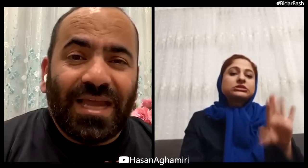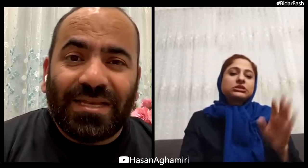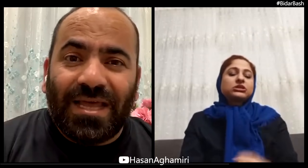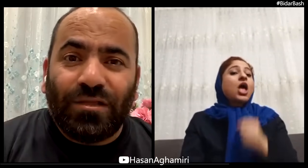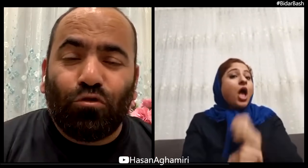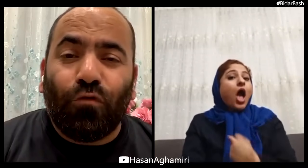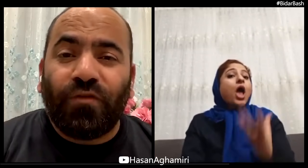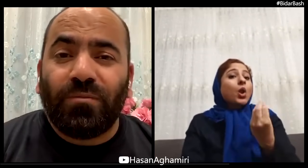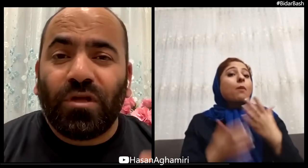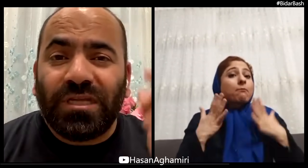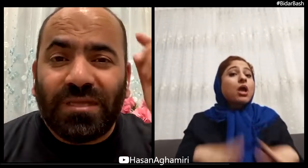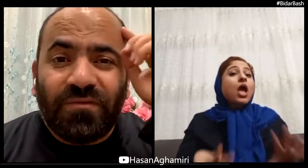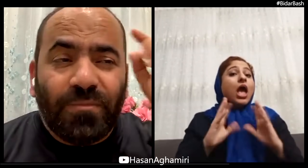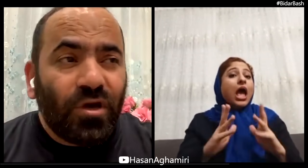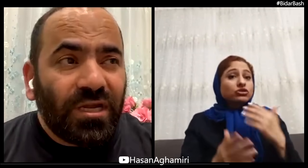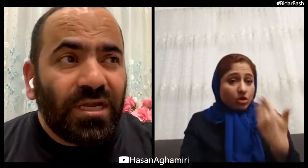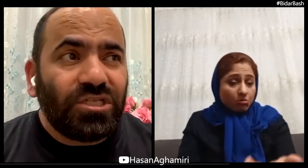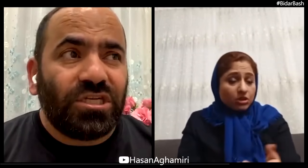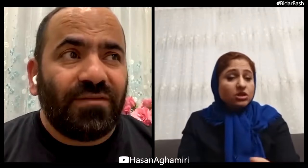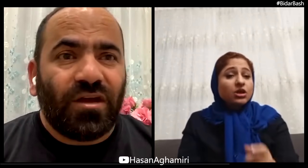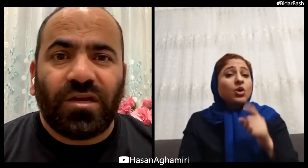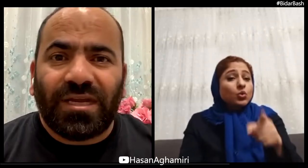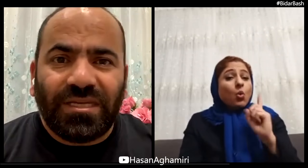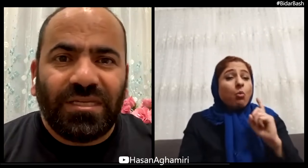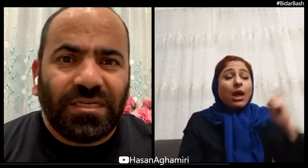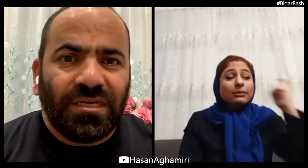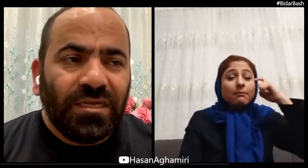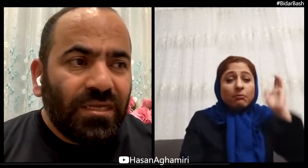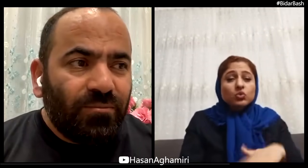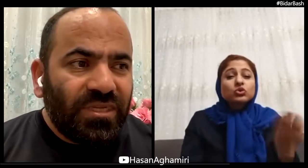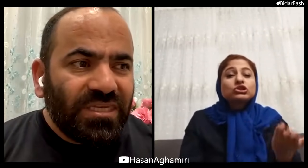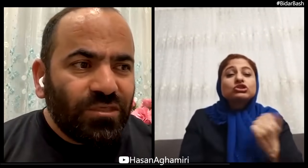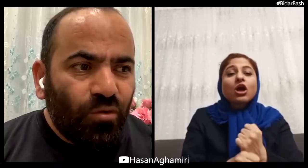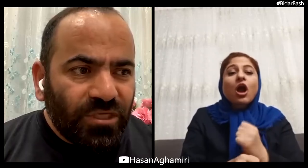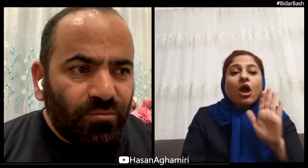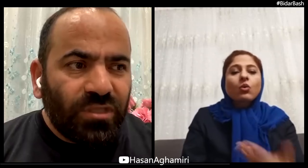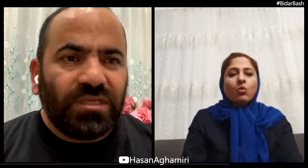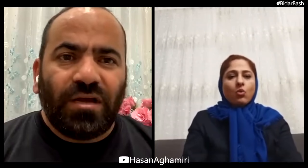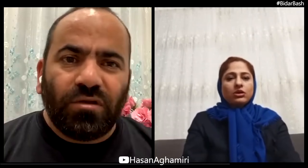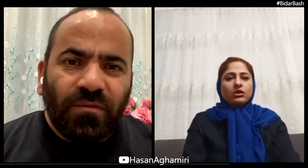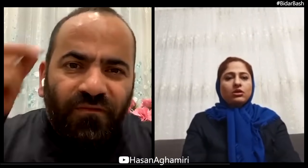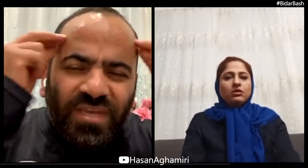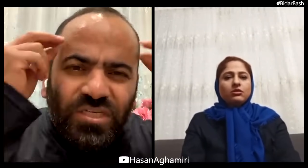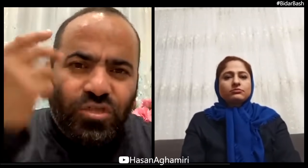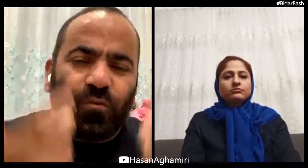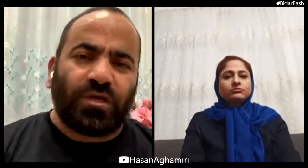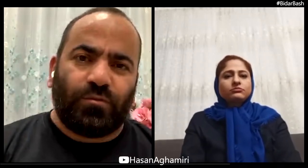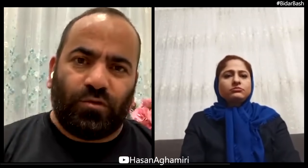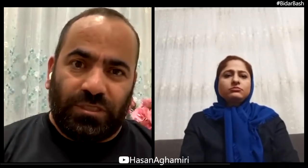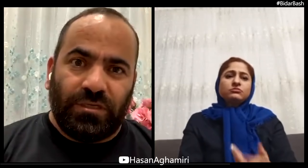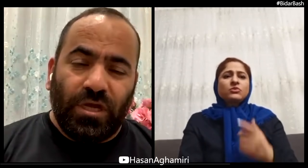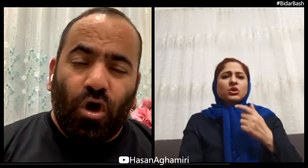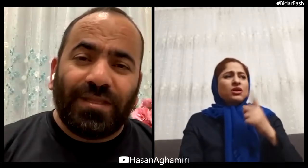خیر کردن توفیق میخواد که اصلا بفهمی کار خیر چیه. یه وقت کار خیر اینه که به یه کسی کمک مادی نکنی، به فکرش